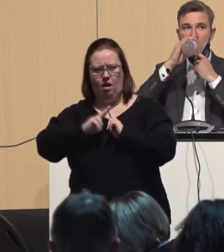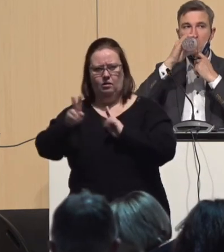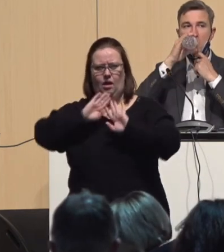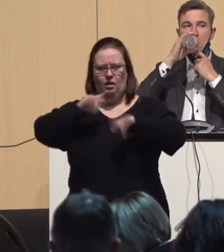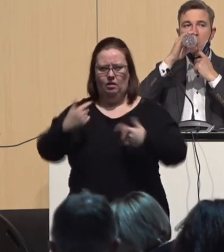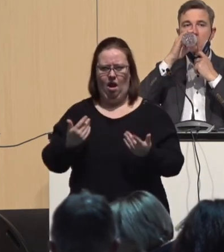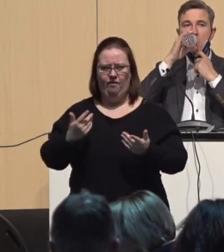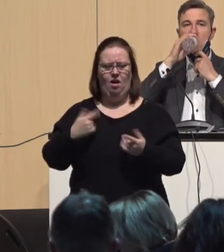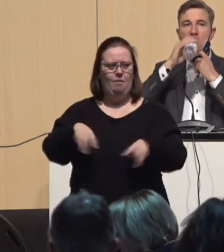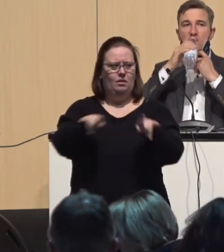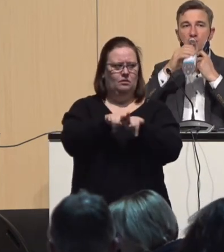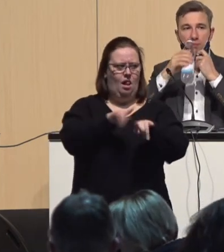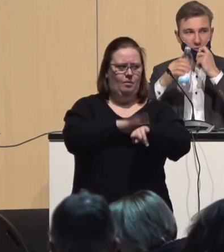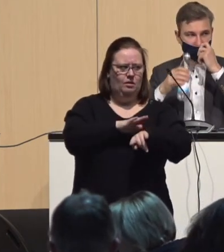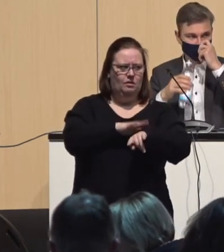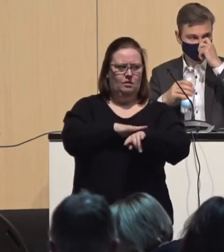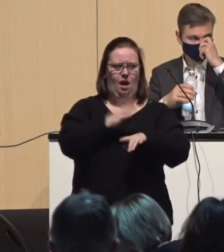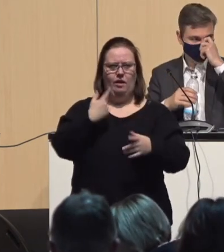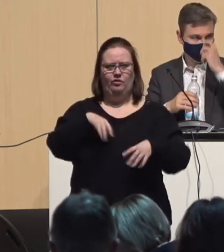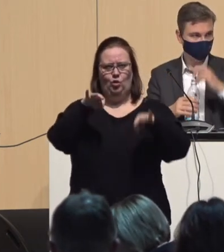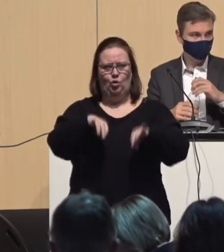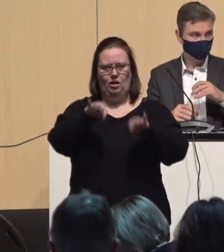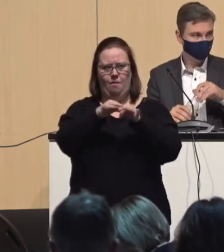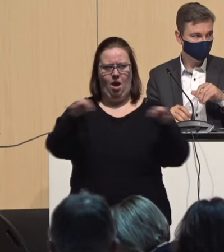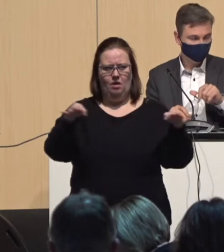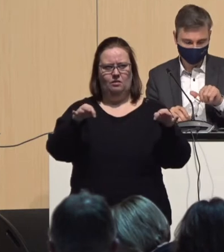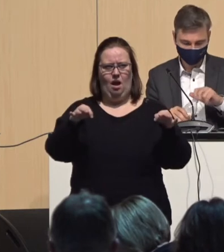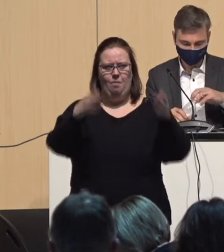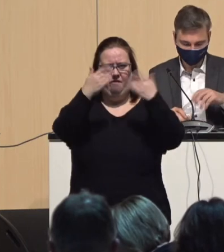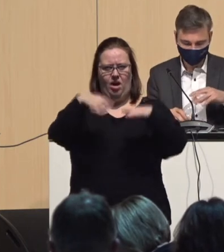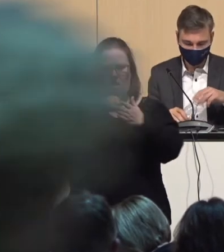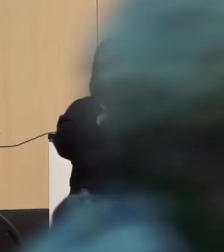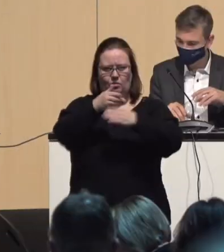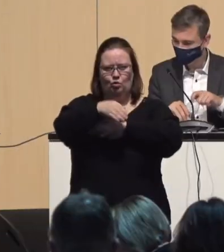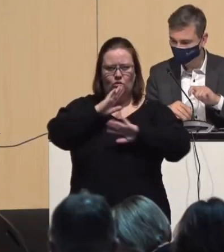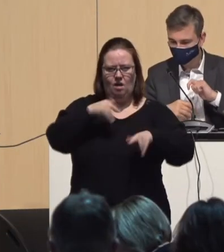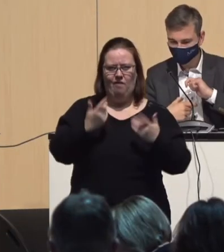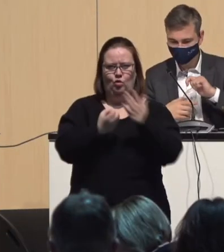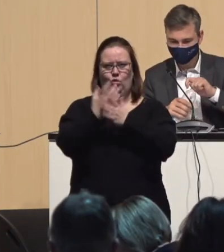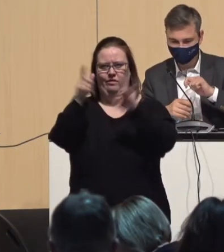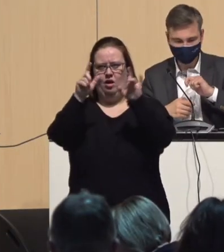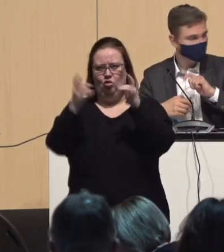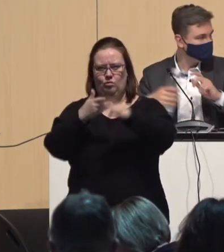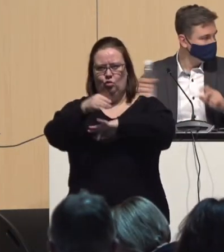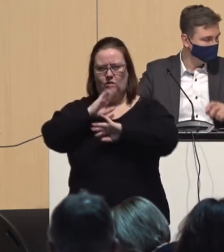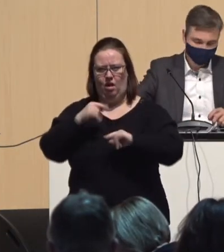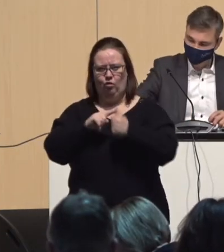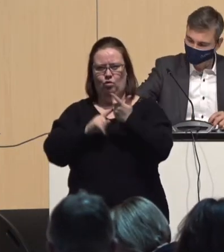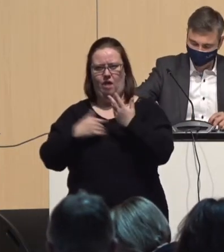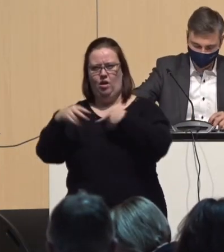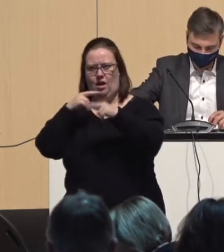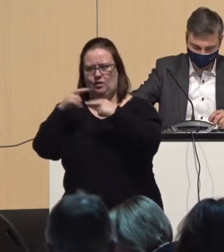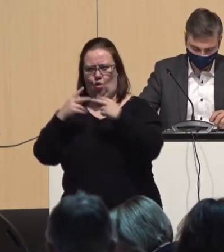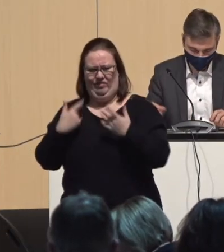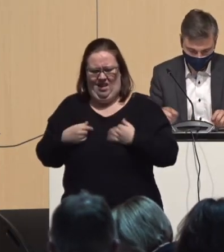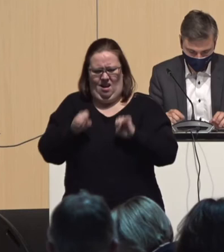soll, aber gleichzeitig nicht unter strengen Hygienemaßnahmen einen Weihnachtsmarkt besuchen oder eine Kulturveranstaltung oder auch einfach ein Restaurant.